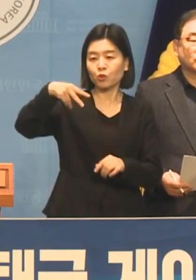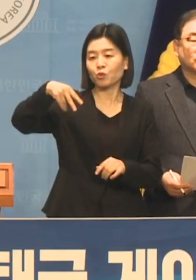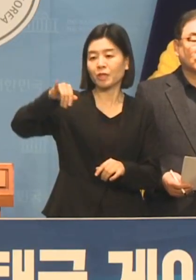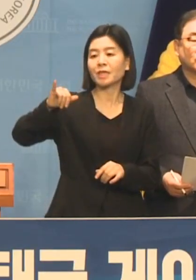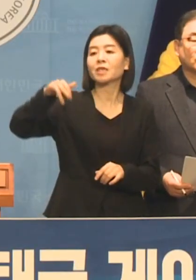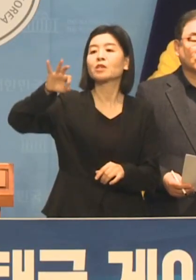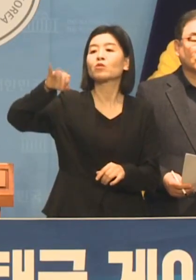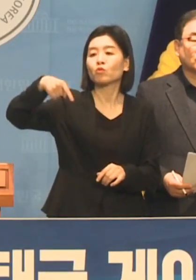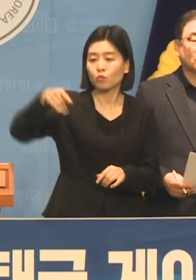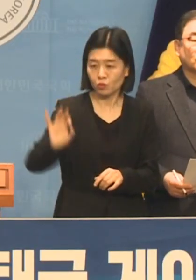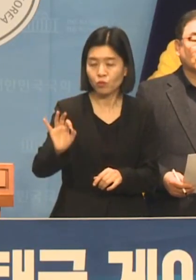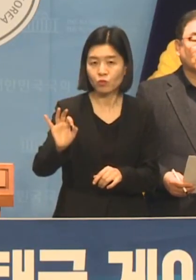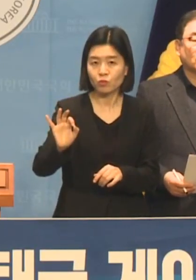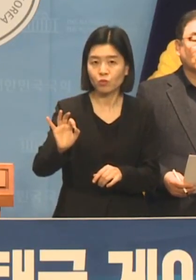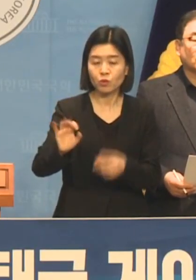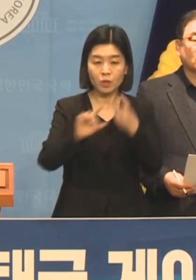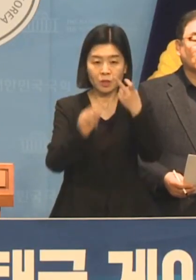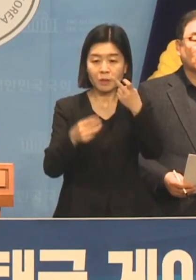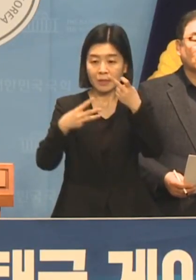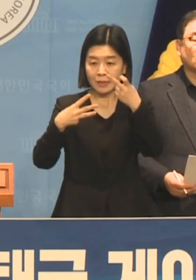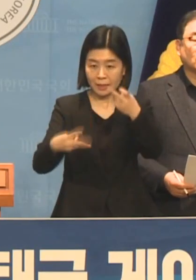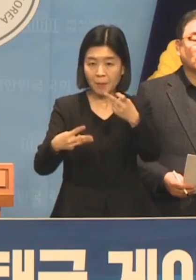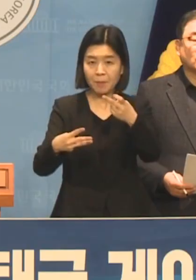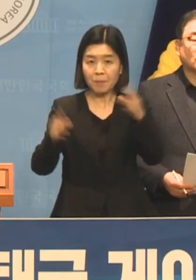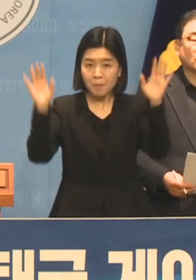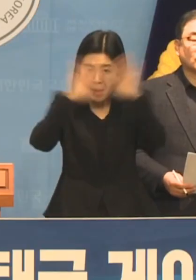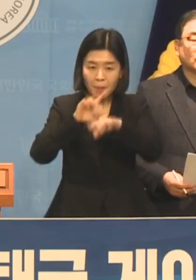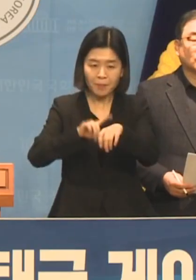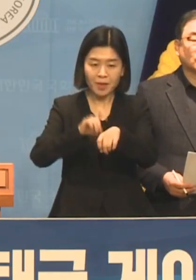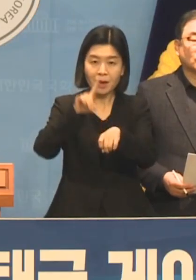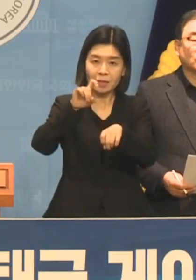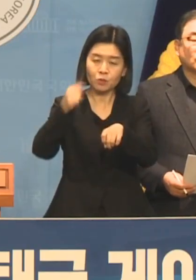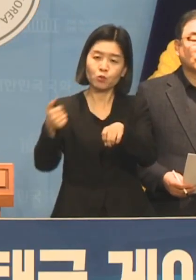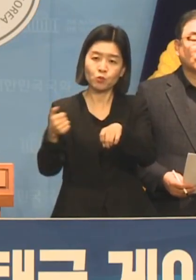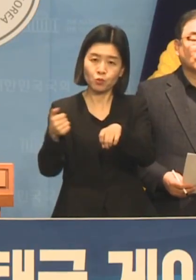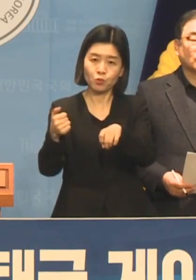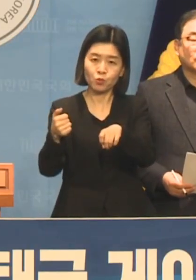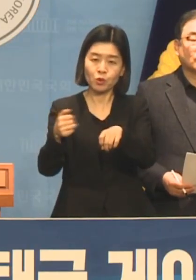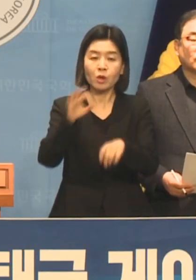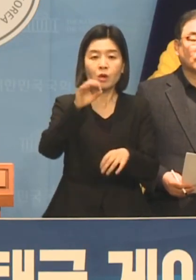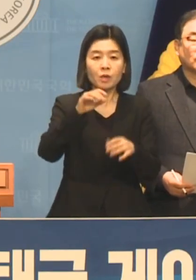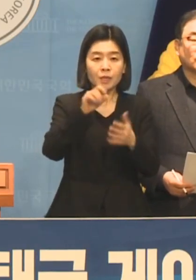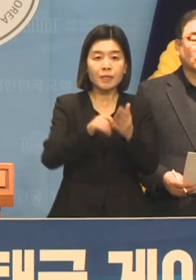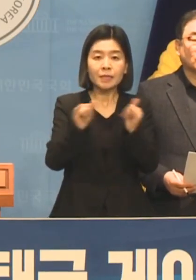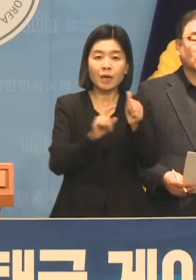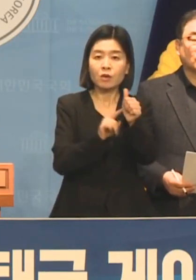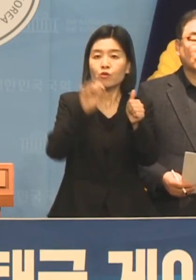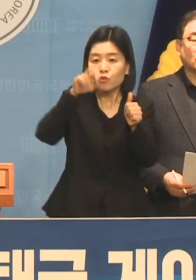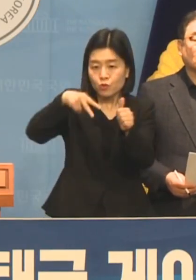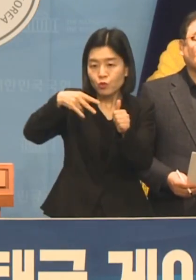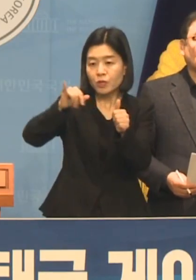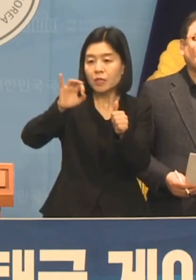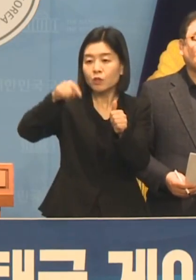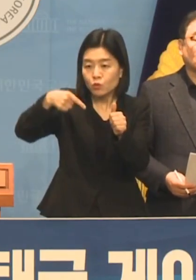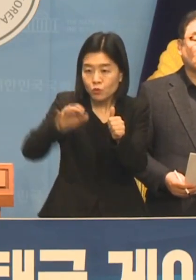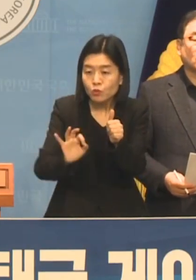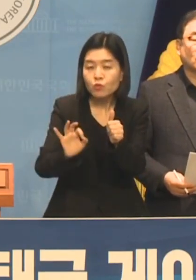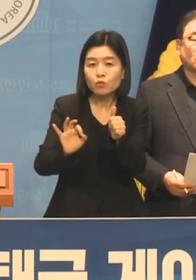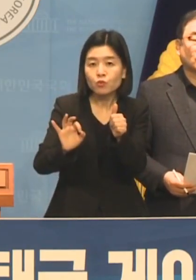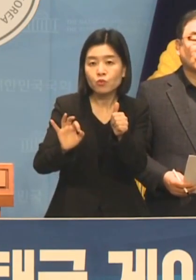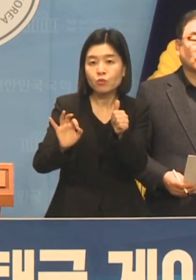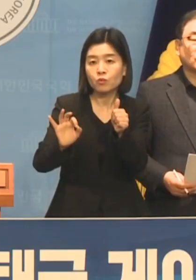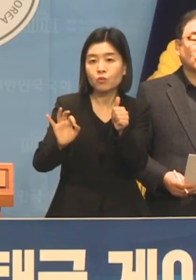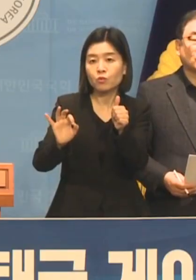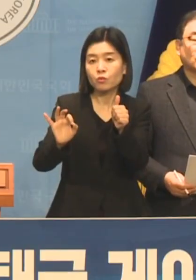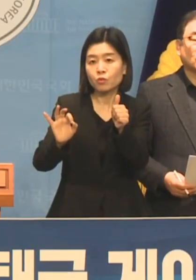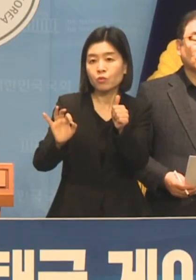12월 3일 11시 50분경 유지웅 기자가 군이 들어오는 사진 장면을